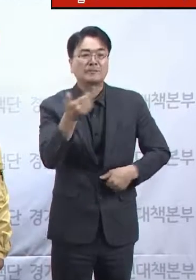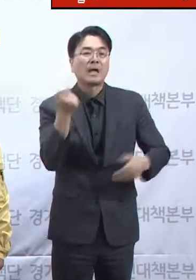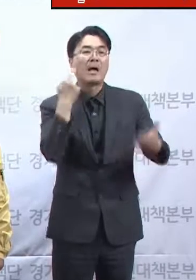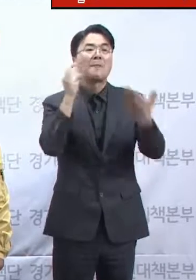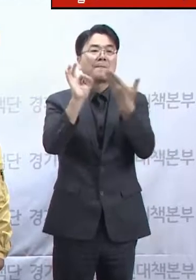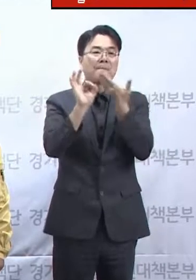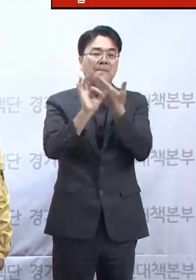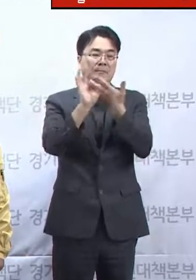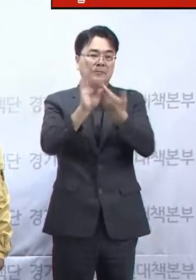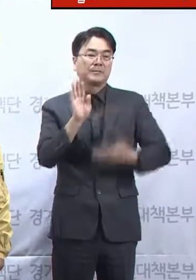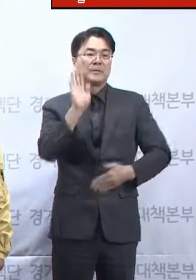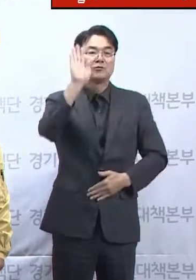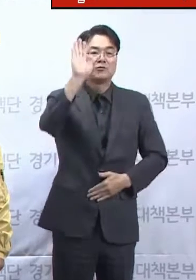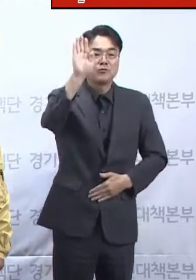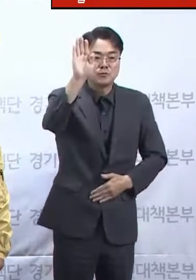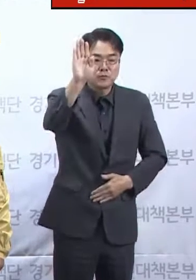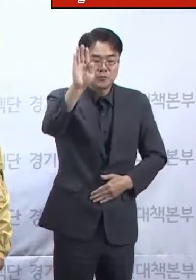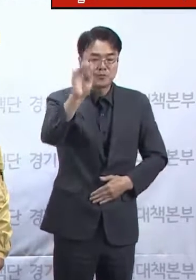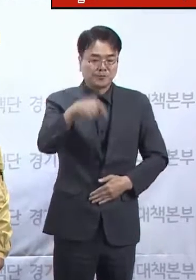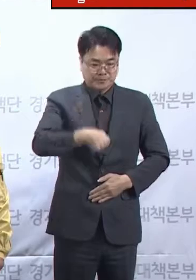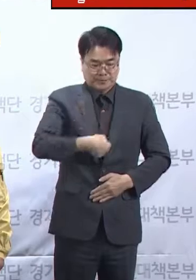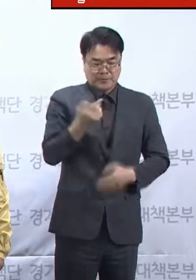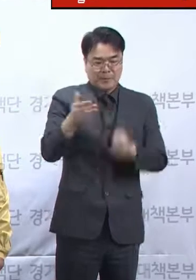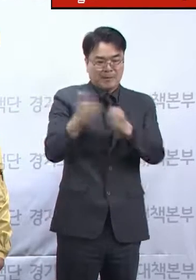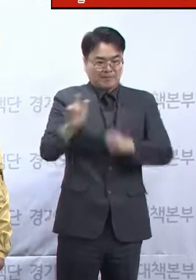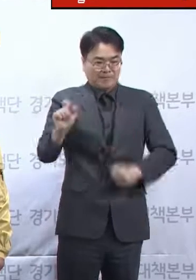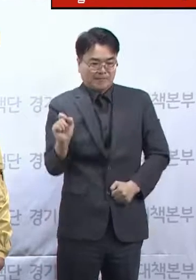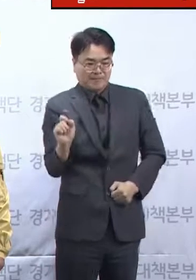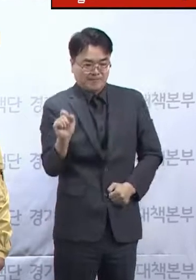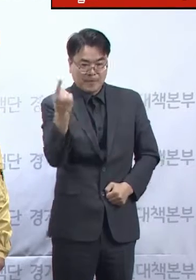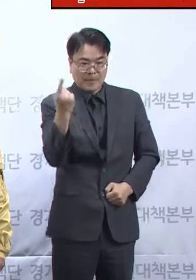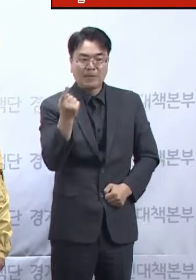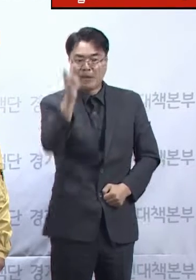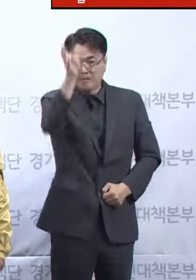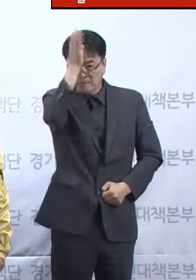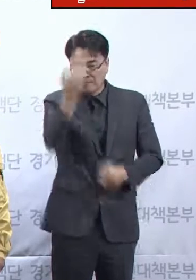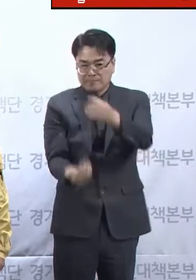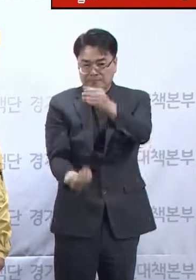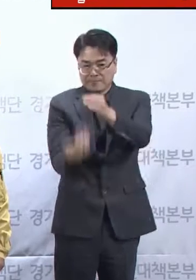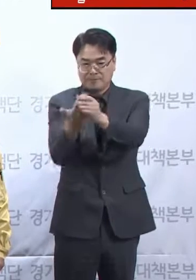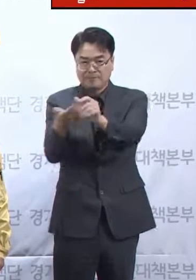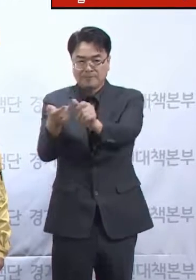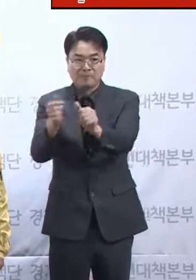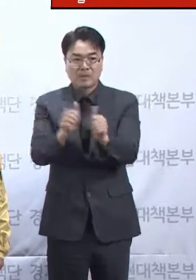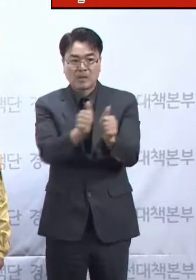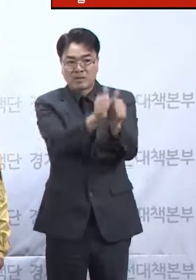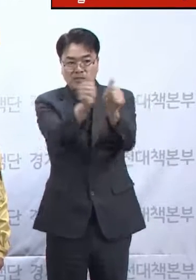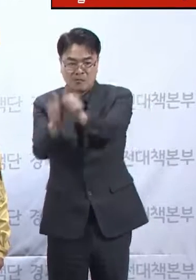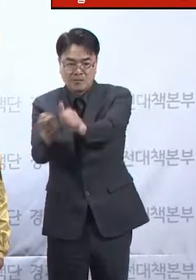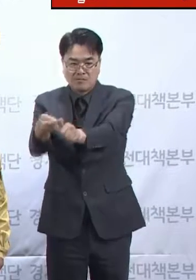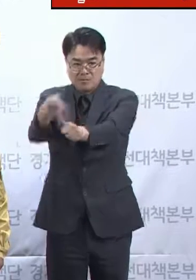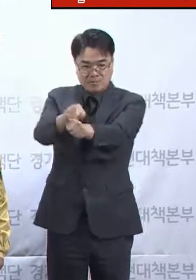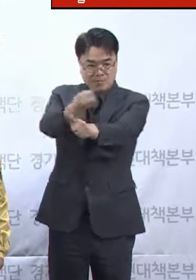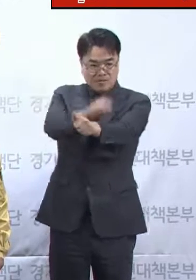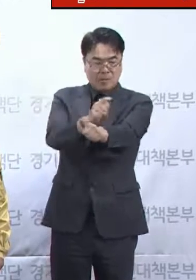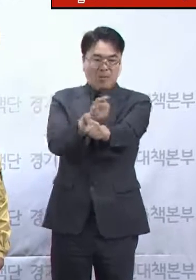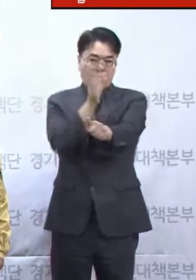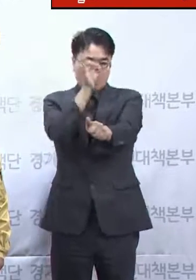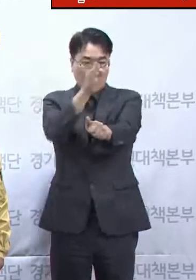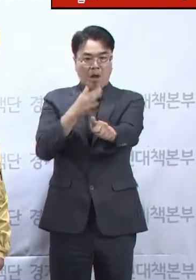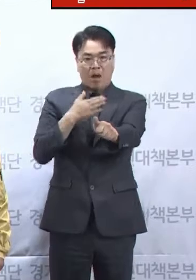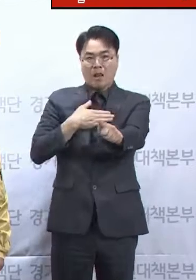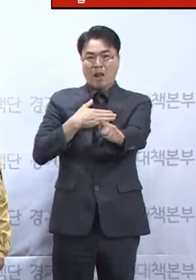인해서 감염이 확산돼서 역학조사 과정에서 확인될 수가 있습니다. 추후에 본인으로